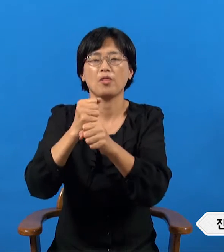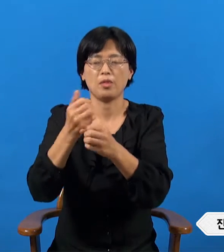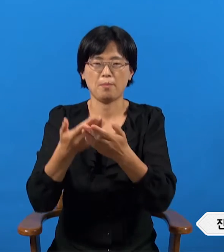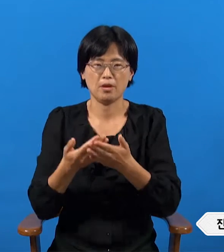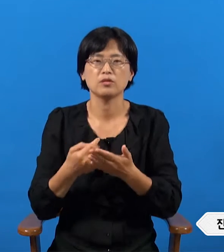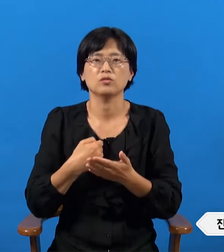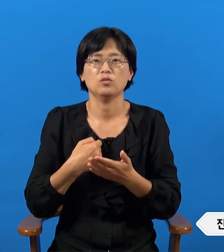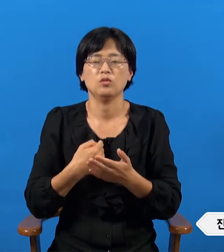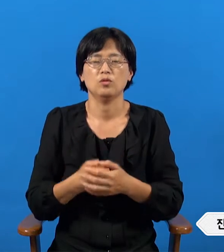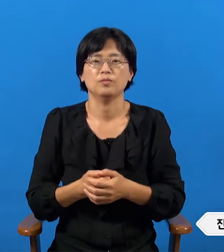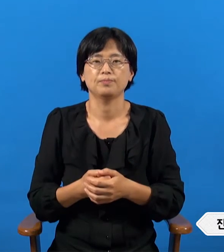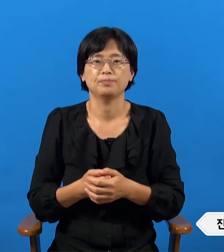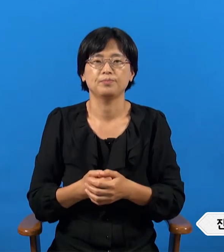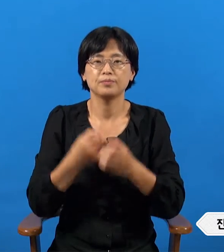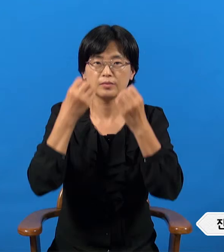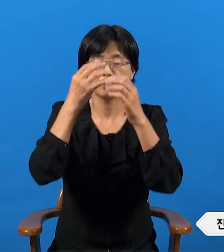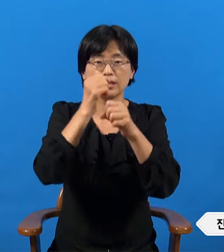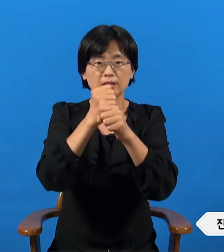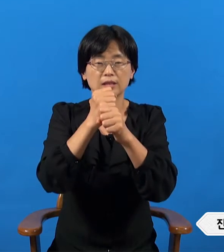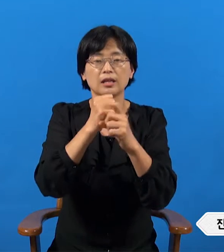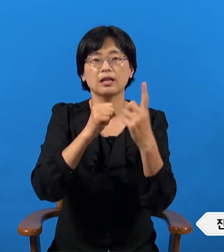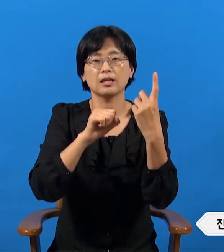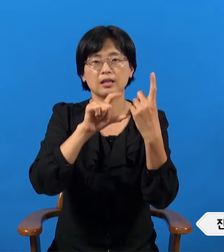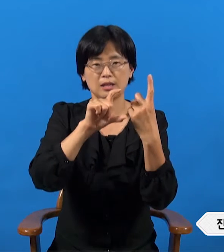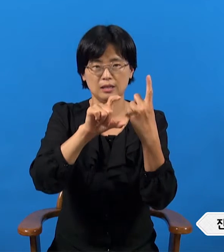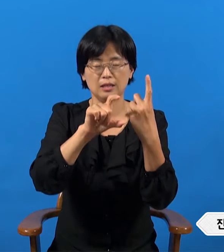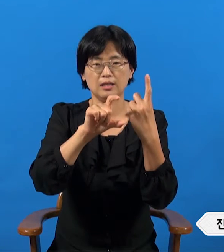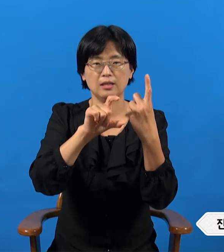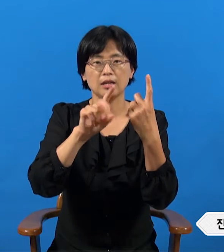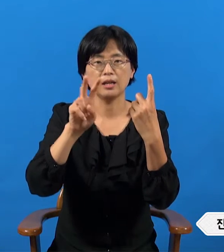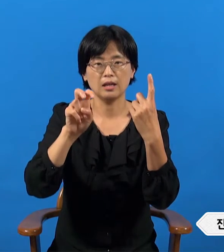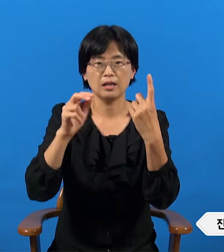지음을 받았습니다. 창세기 1장